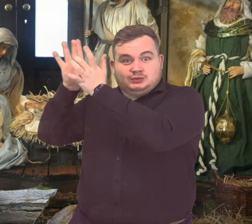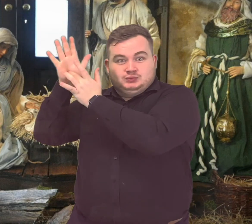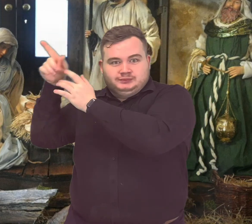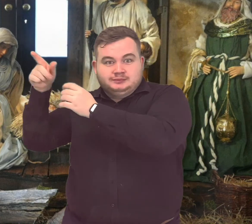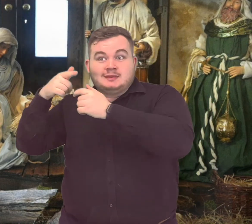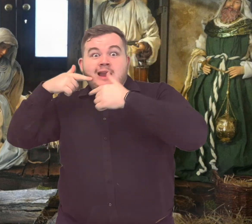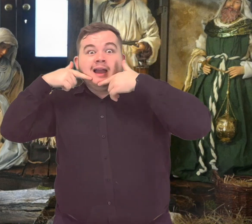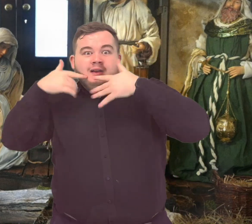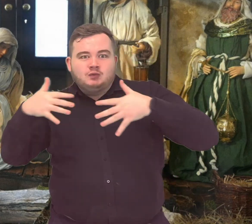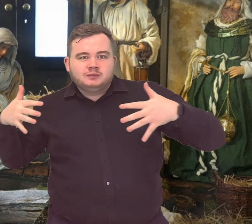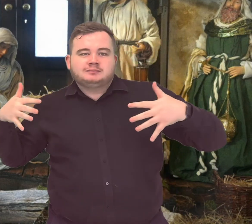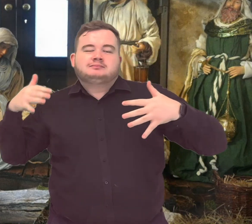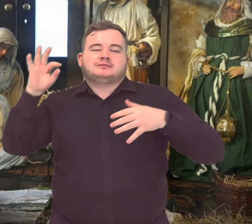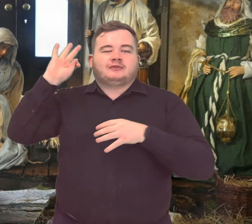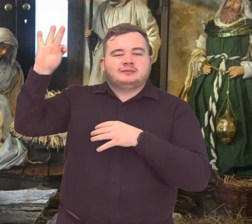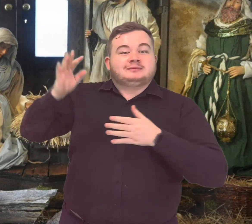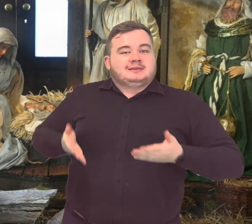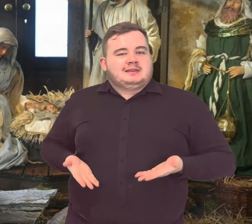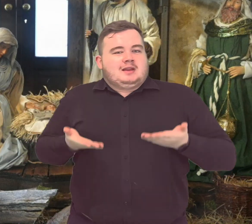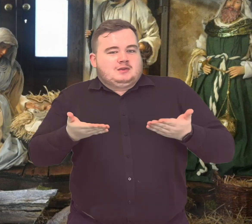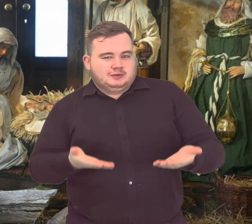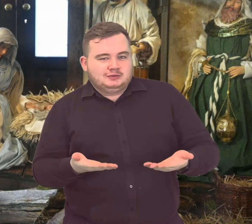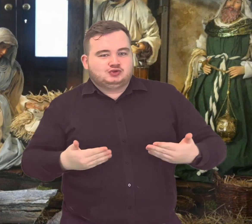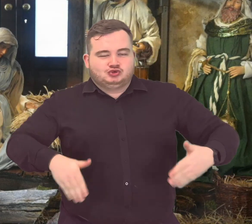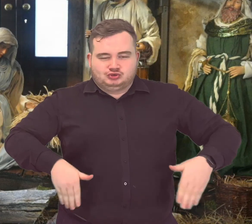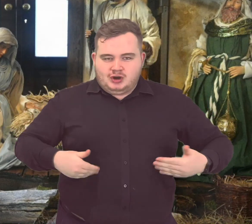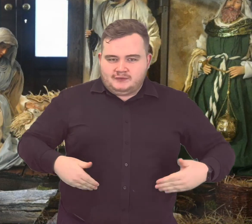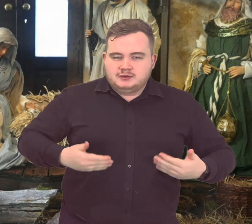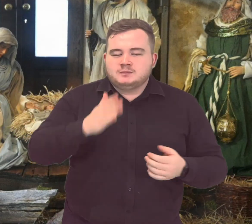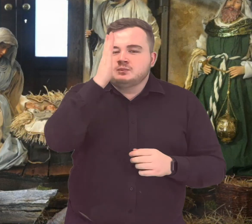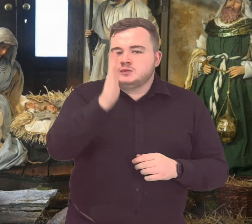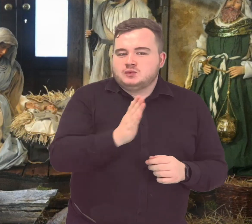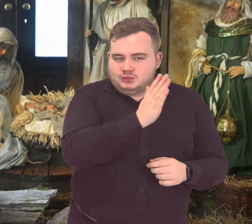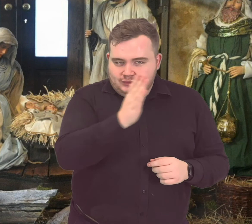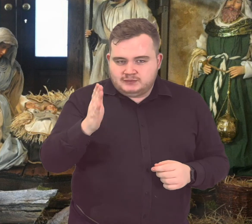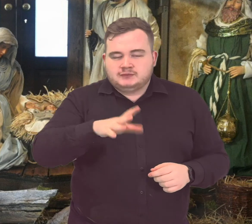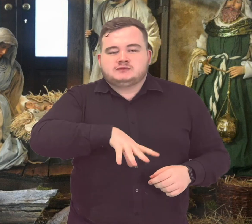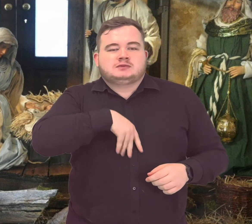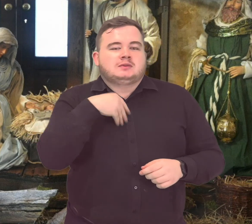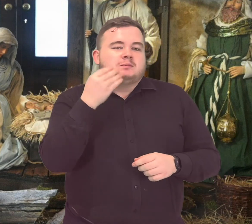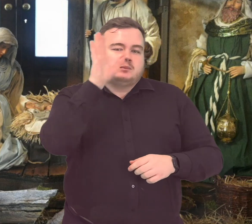Jego narodzenia. Zdrowych, błogosławionych świąt Narodzenia Chrystusa.